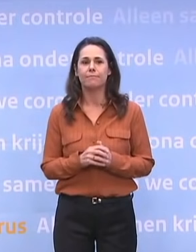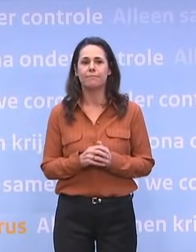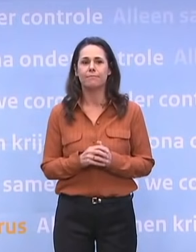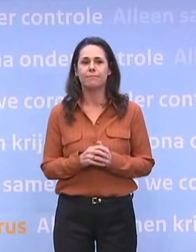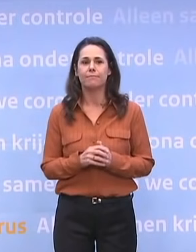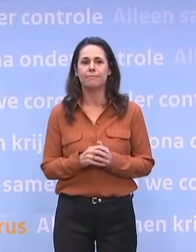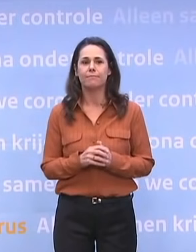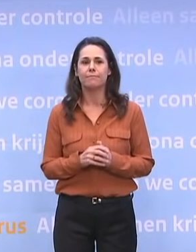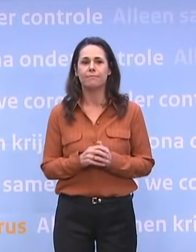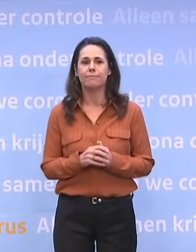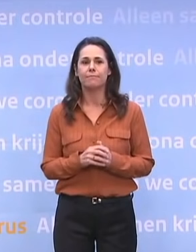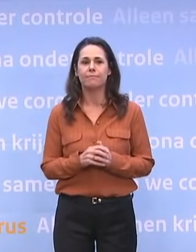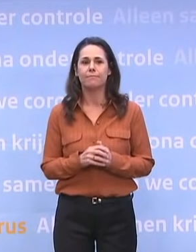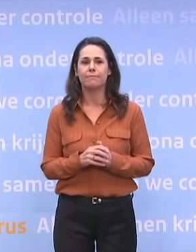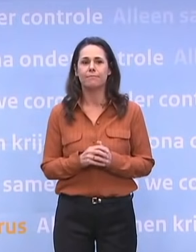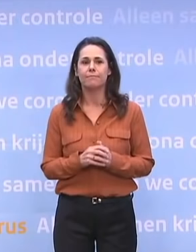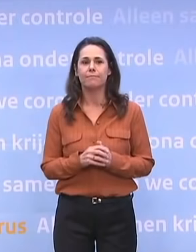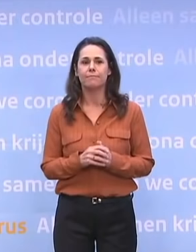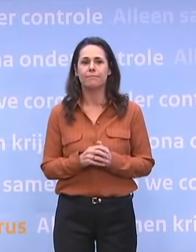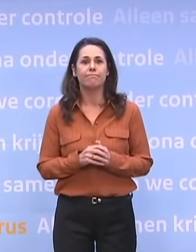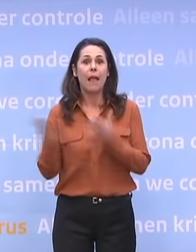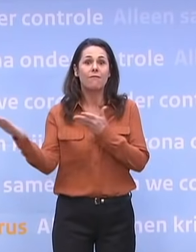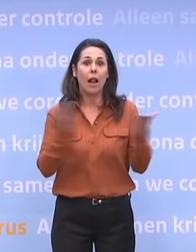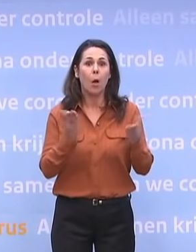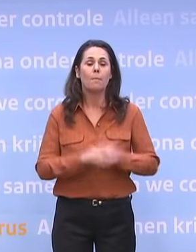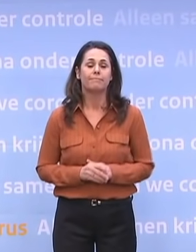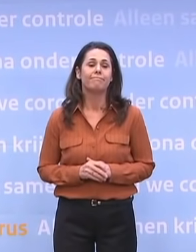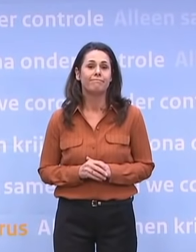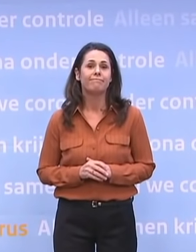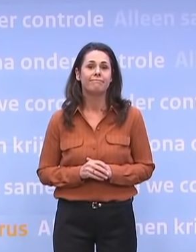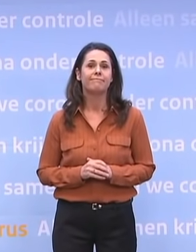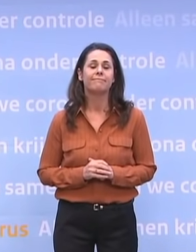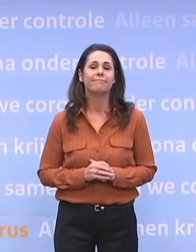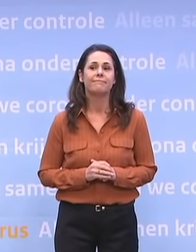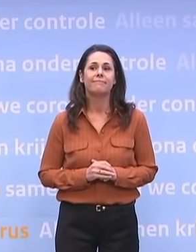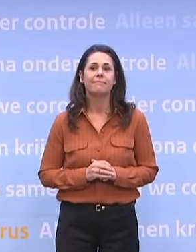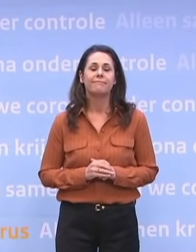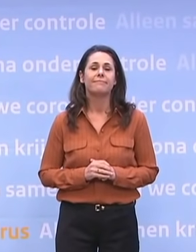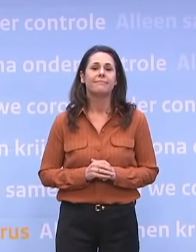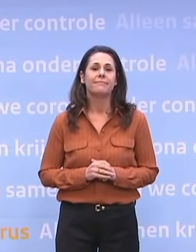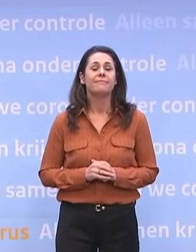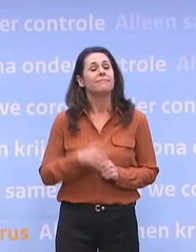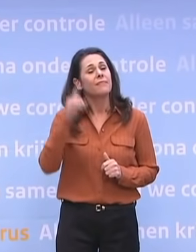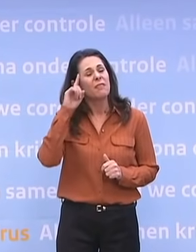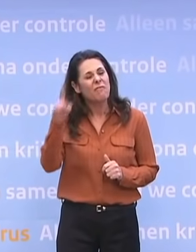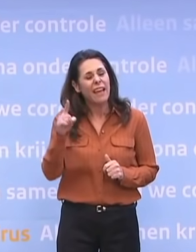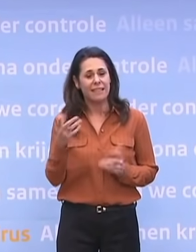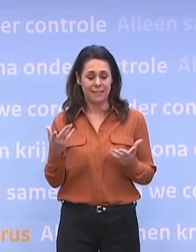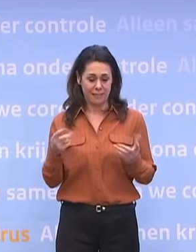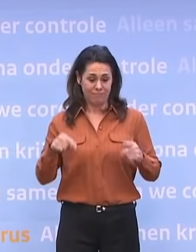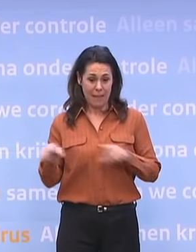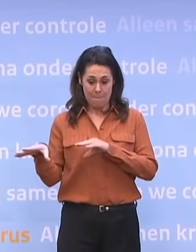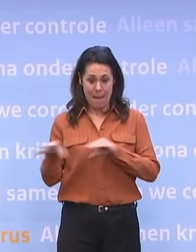rijksoverheid.nl/coronavirus. Voor het podium zitten journalisten op 1,5 meter afstand van elkaar. Zoals u weet was de eventuele verlenging van